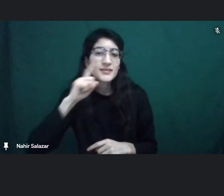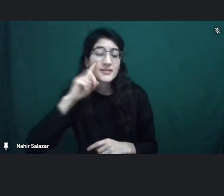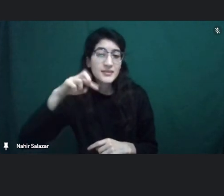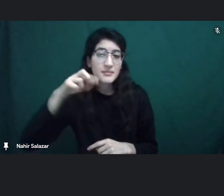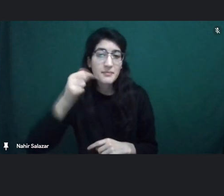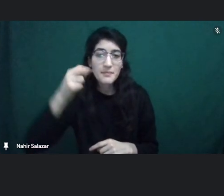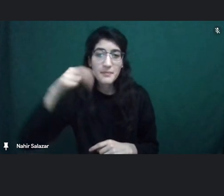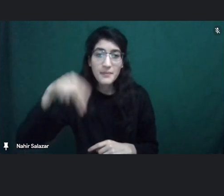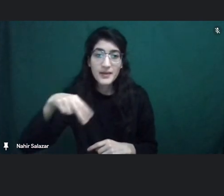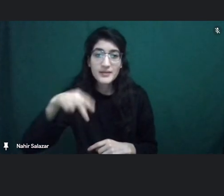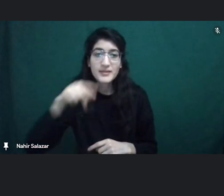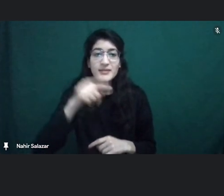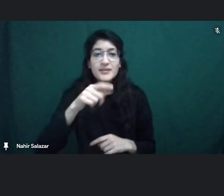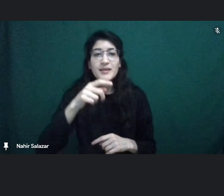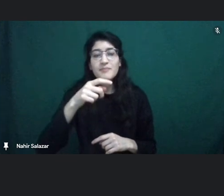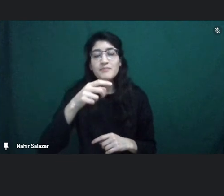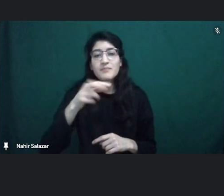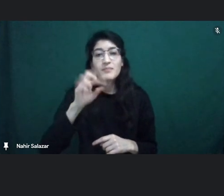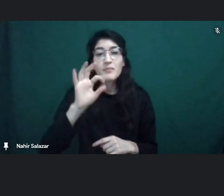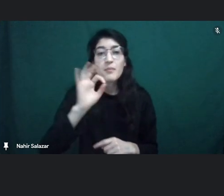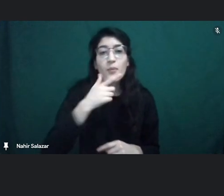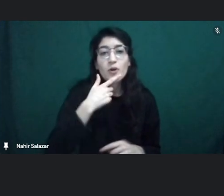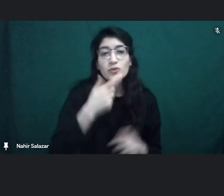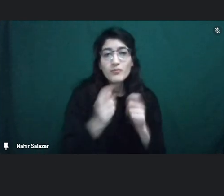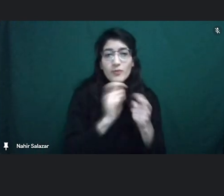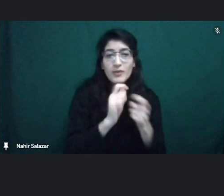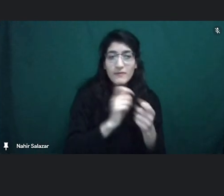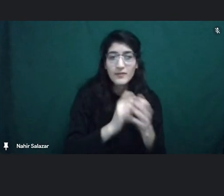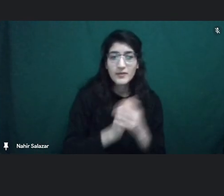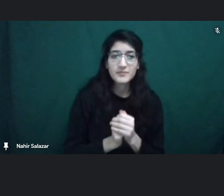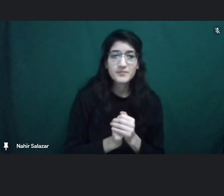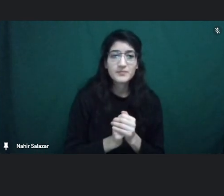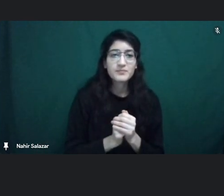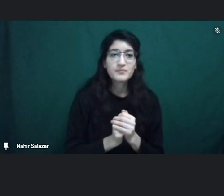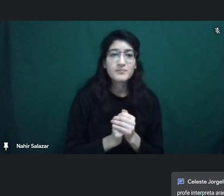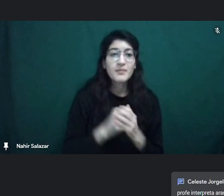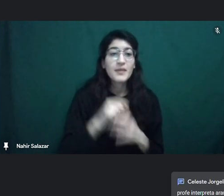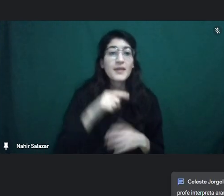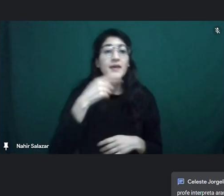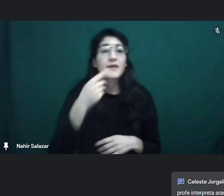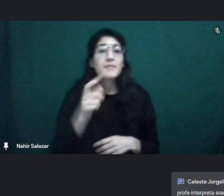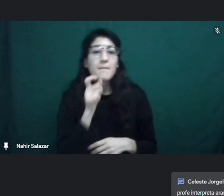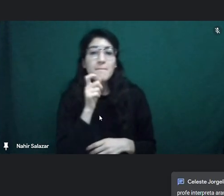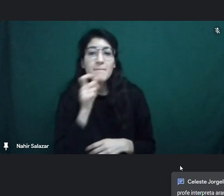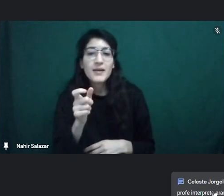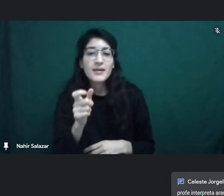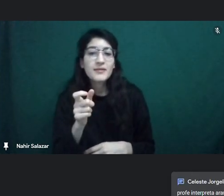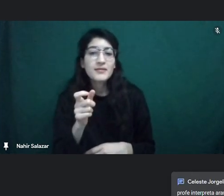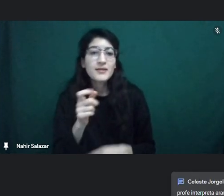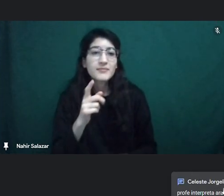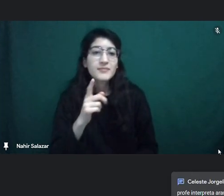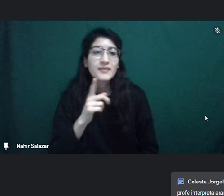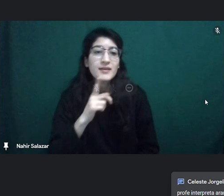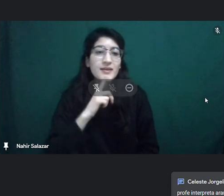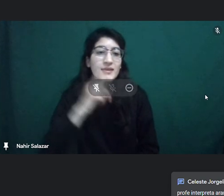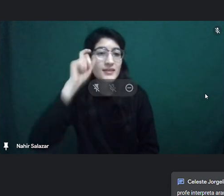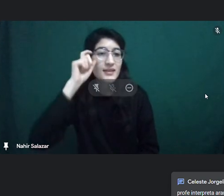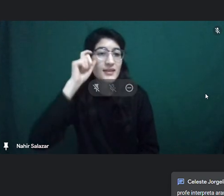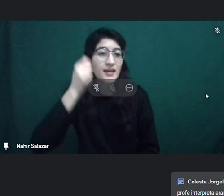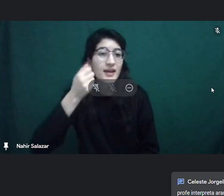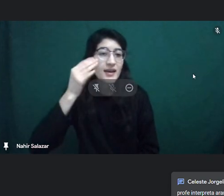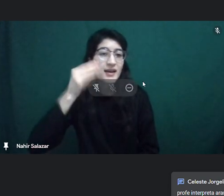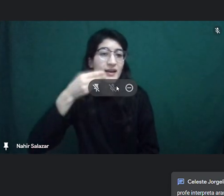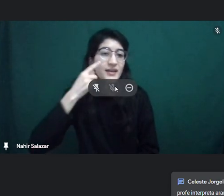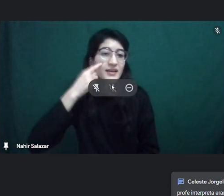Tenemos acá TVT, teaching staff. ¿Cómo está teaching? Interpretarán. A